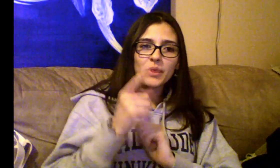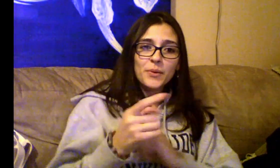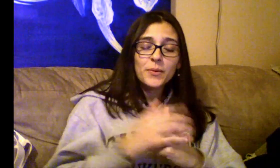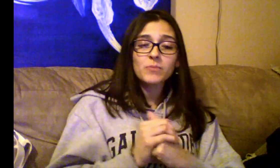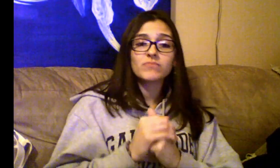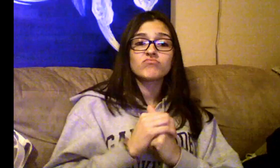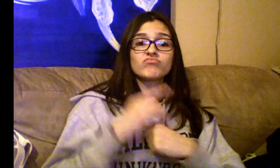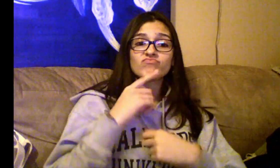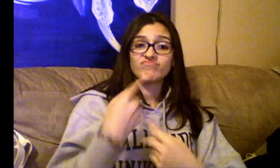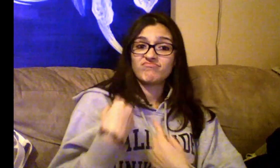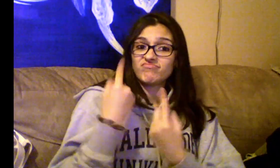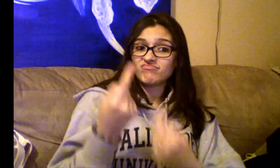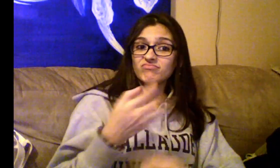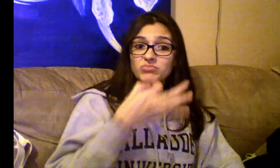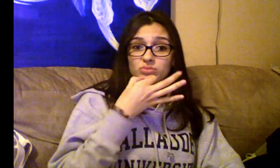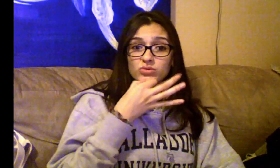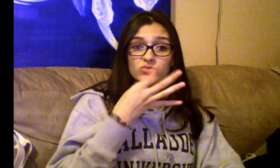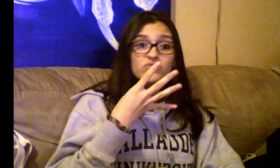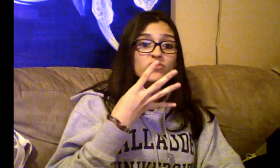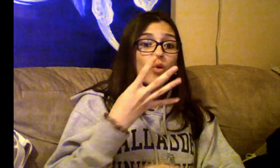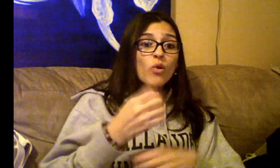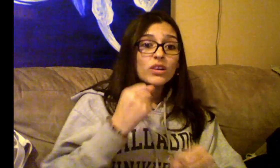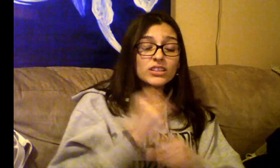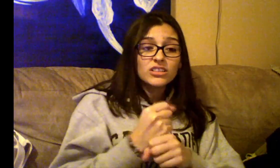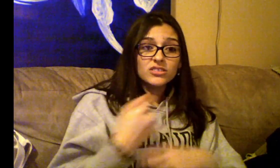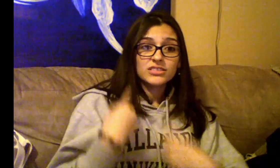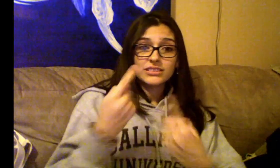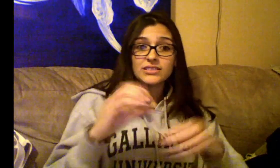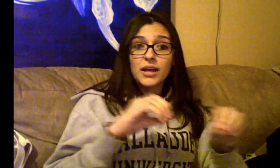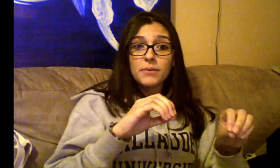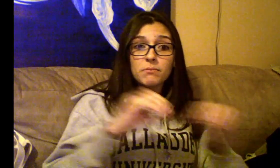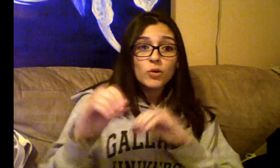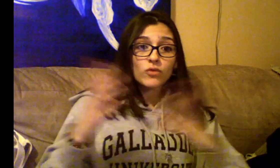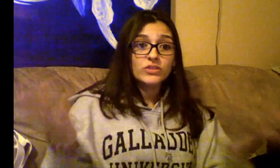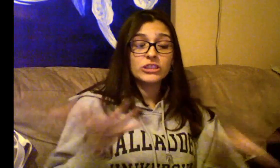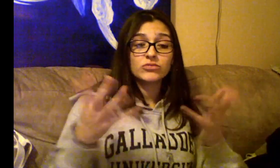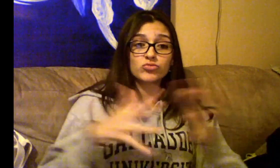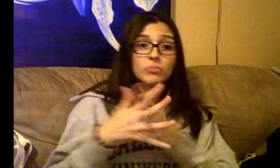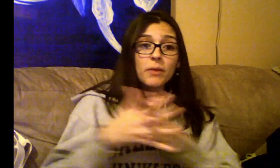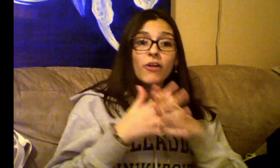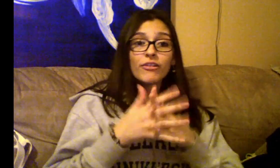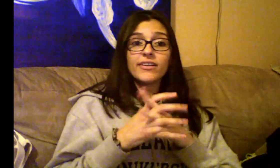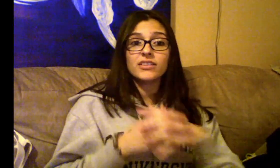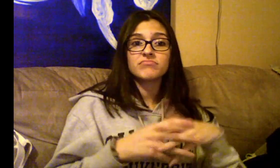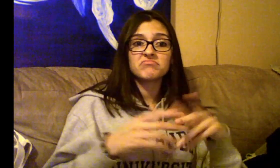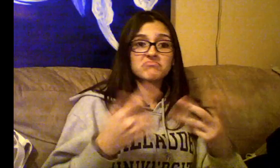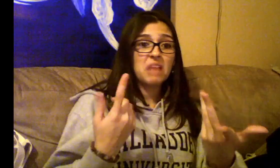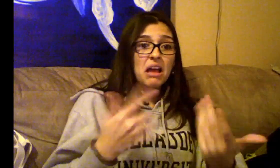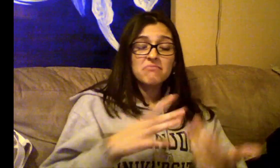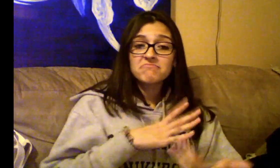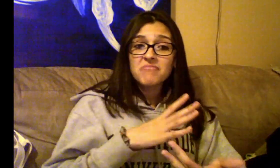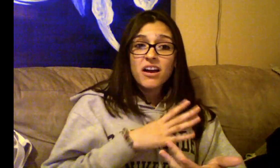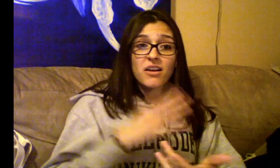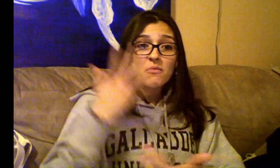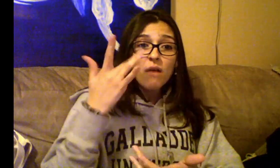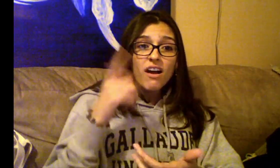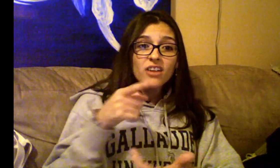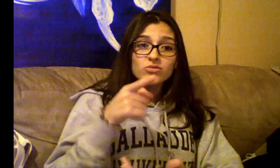y compartir contigo. Ya mismo van a ser 4 años desde que me mudé aquí a los Estados Unidos y yo estoy muy